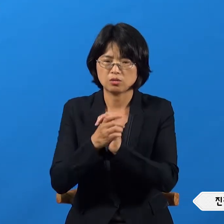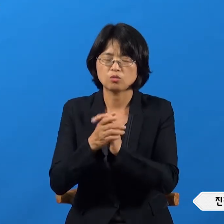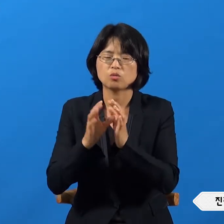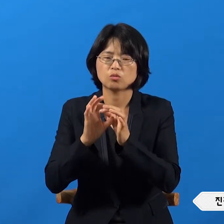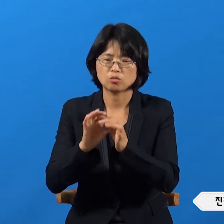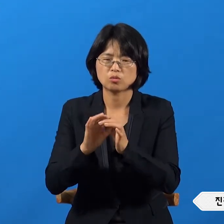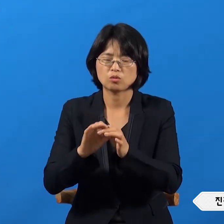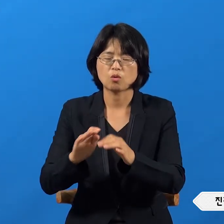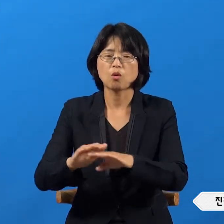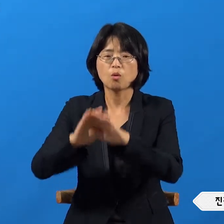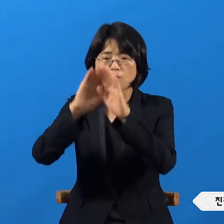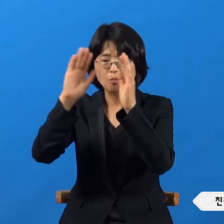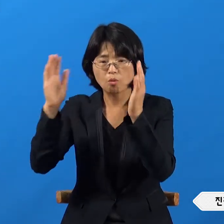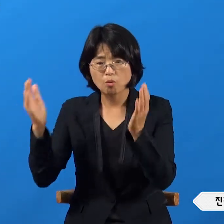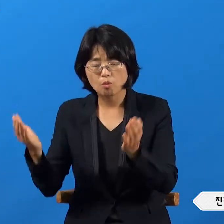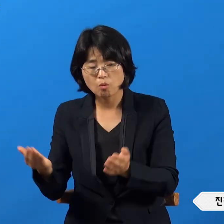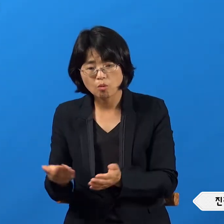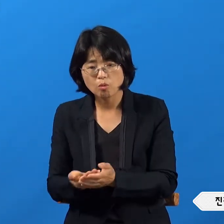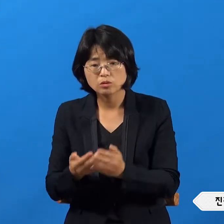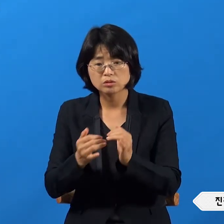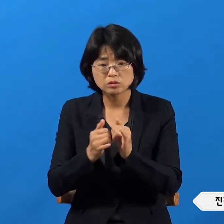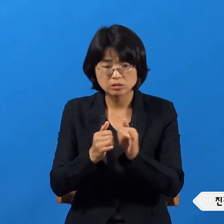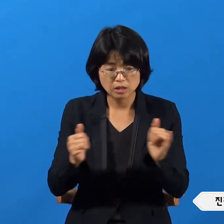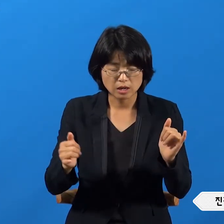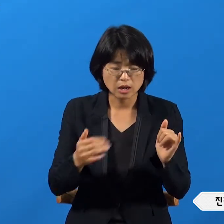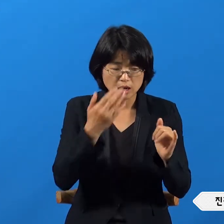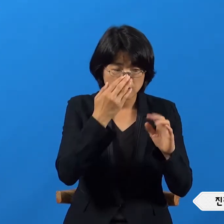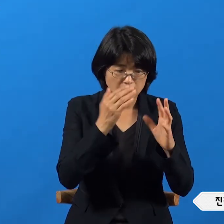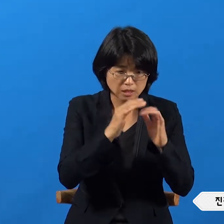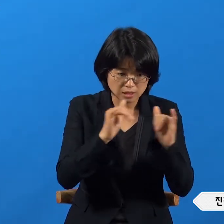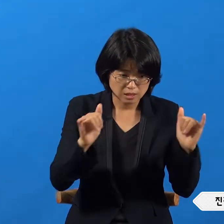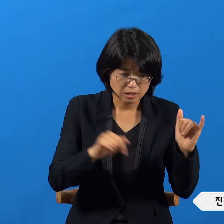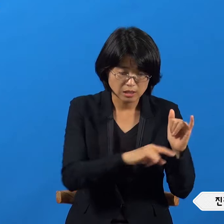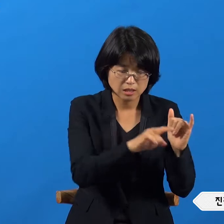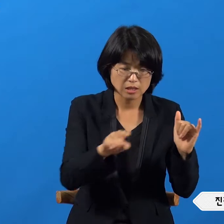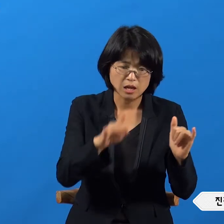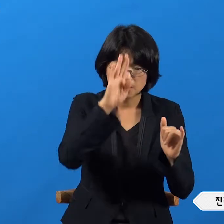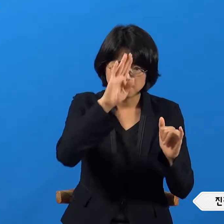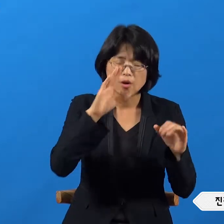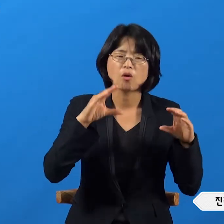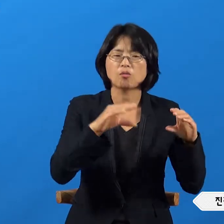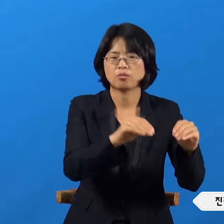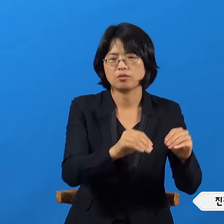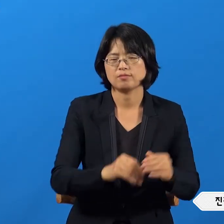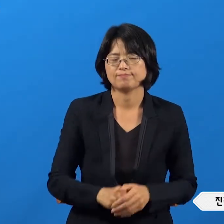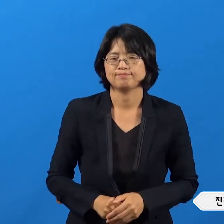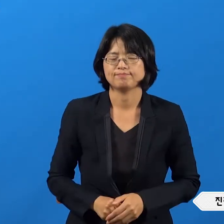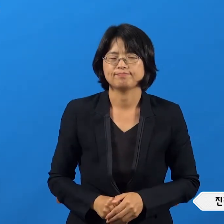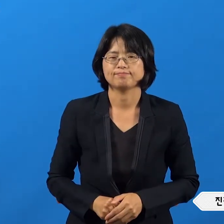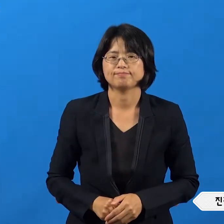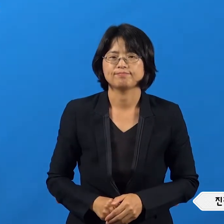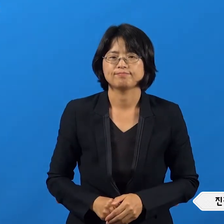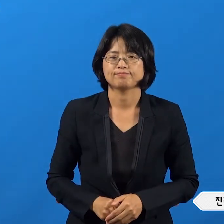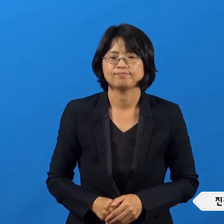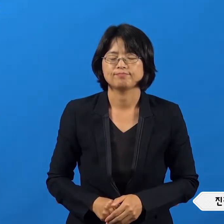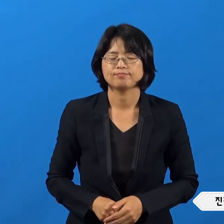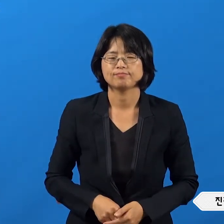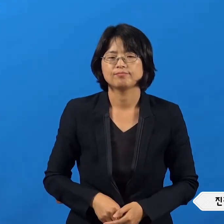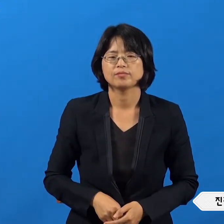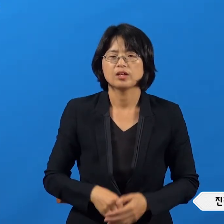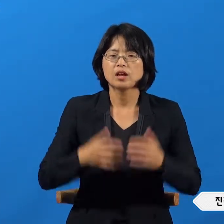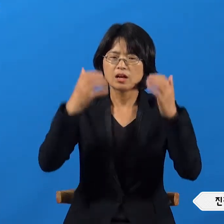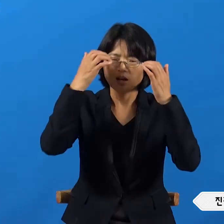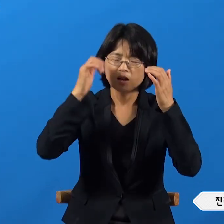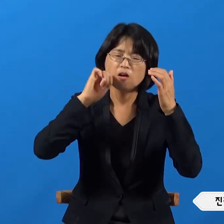치유와 나음을 입는 장면을 한번 보십시오. 힘들고 어려운 상황에 우리의 교회에, 우리의